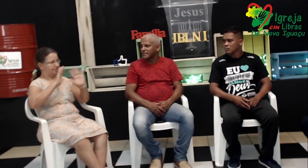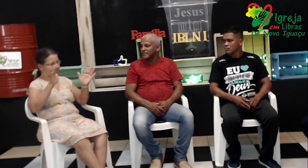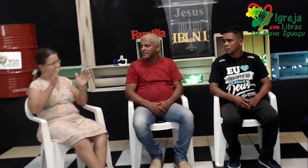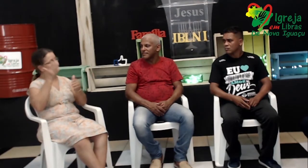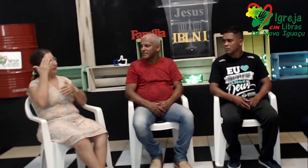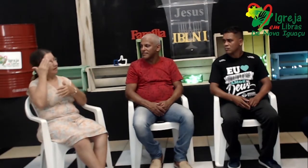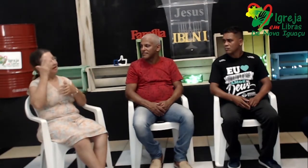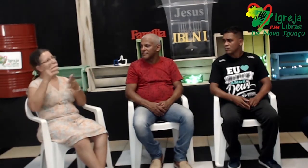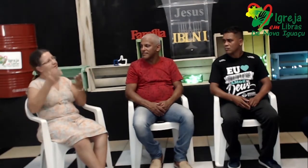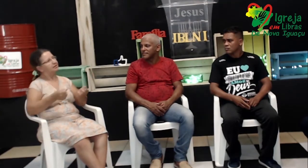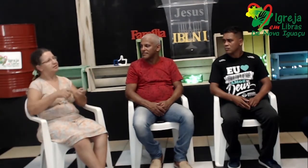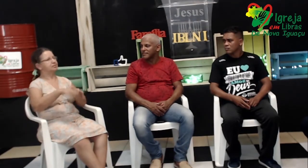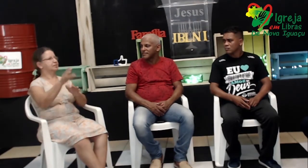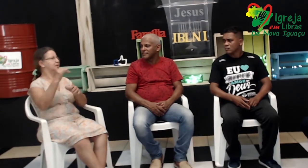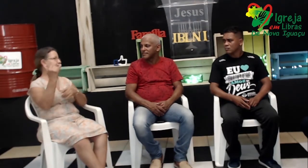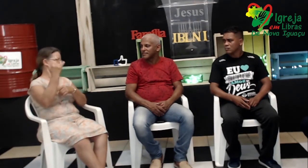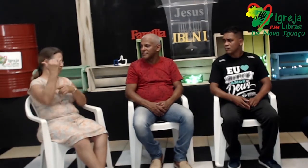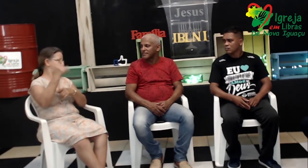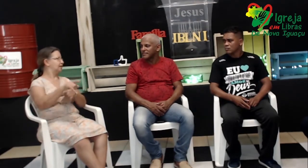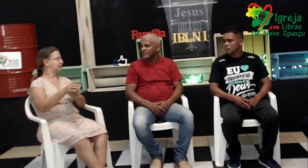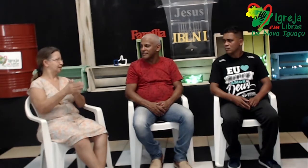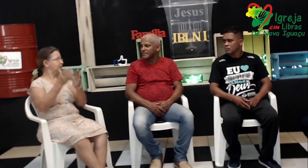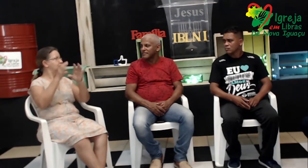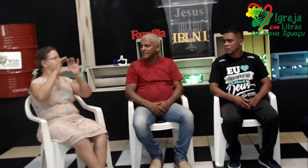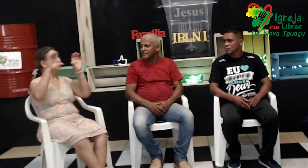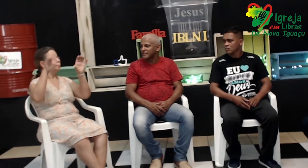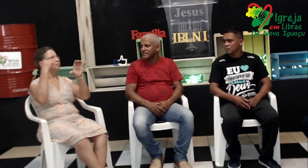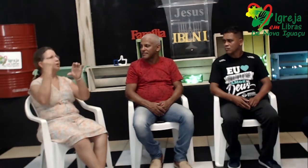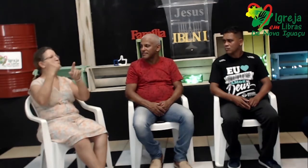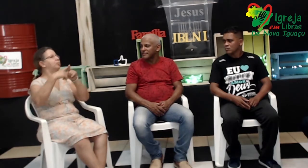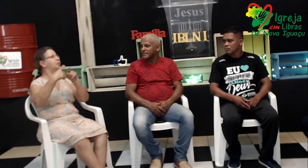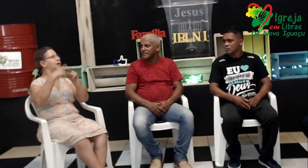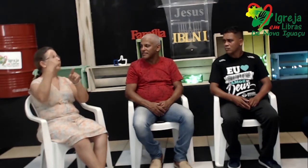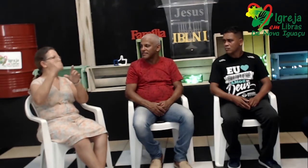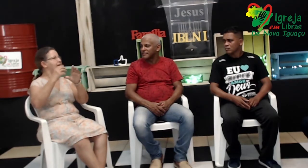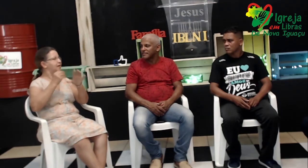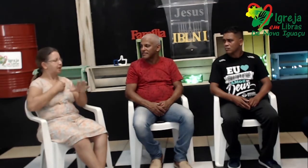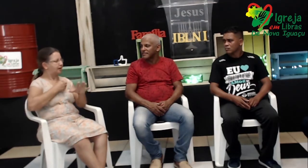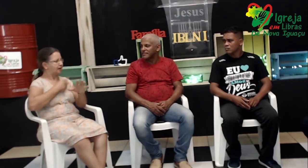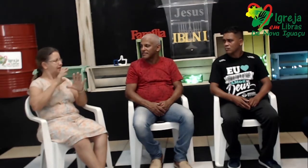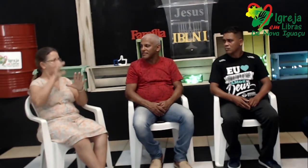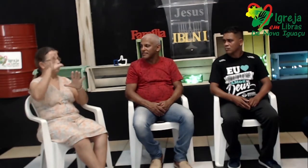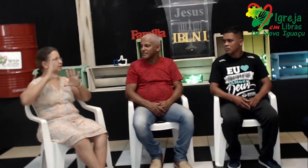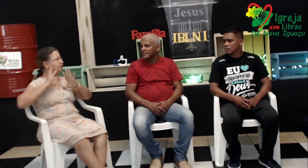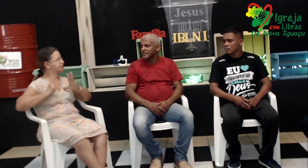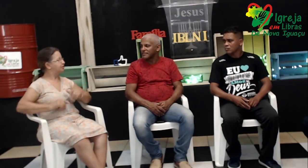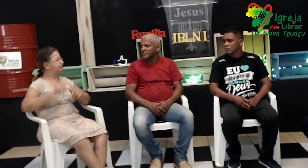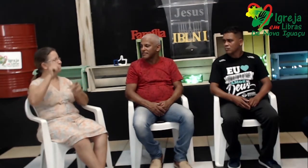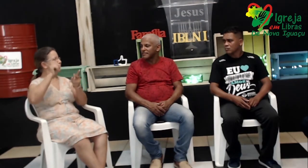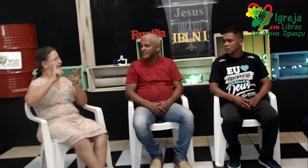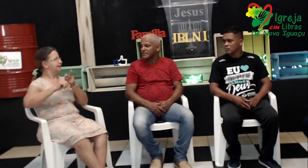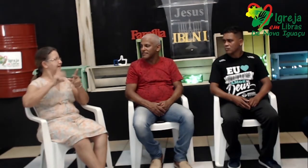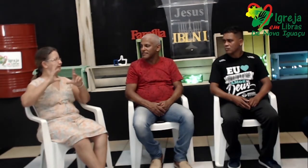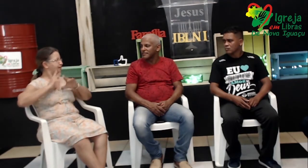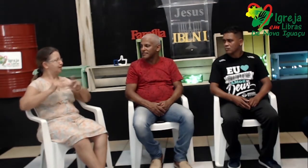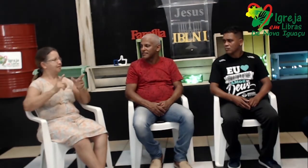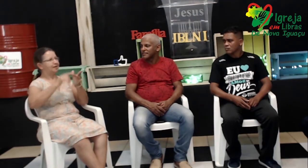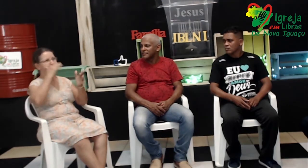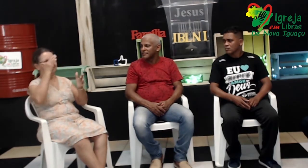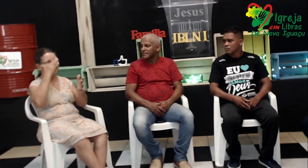claramente vamos entendendo esse caminho que vai para o céu. E isso é importante porque nós podemos,